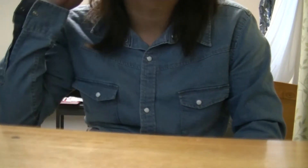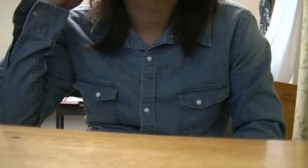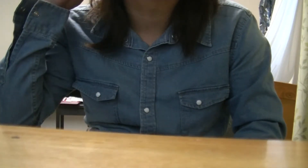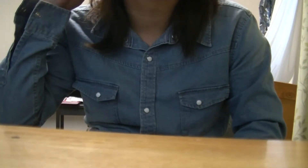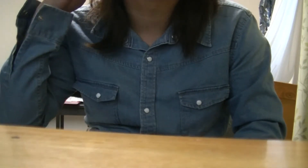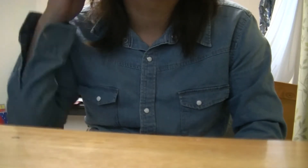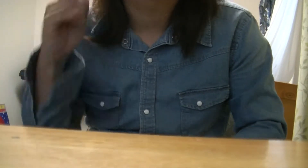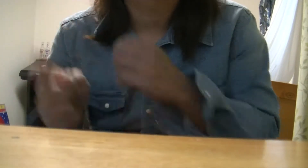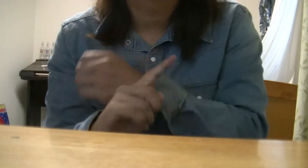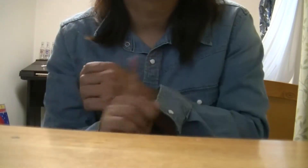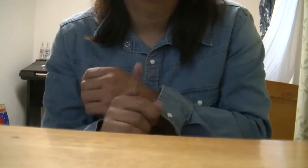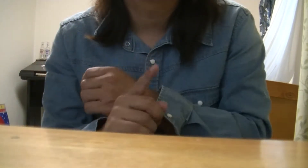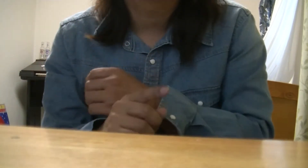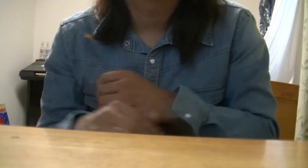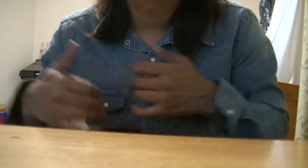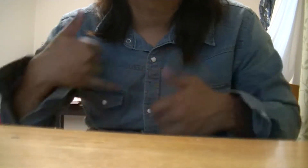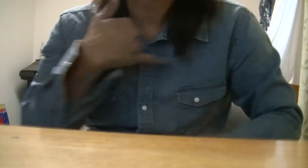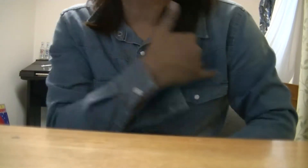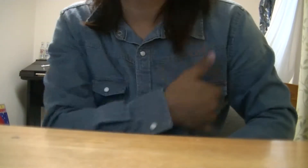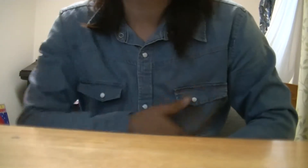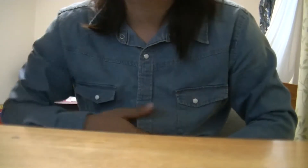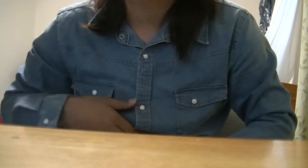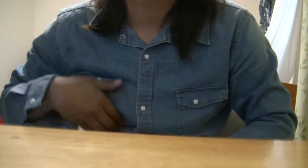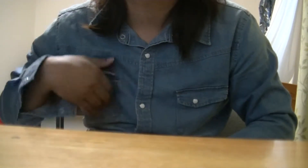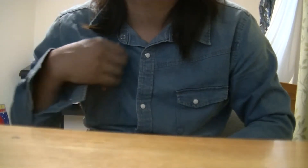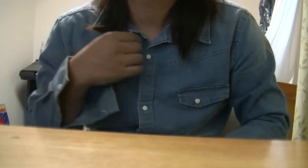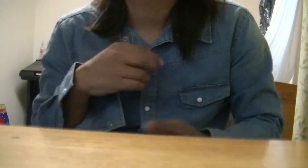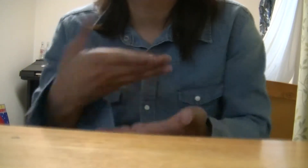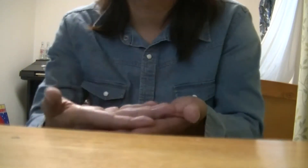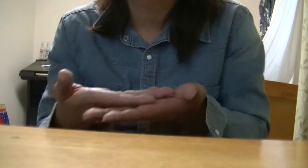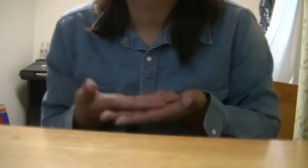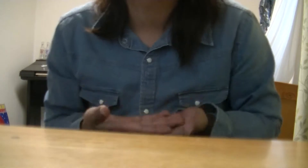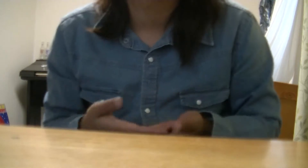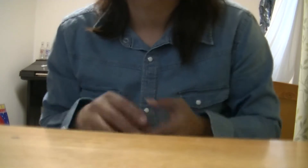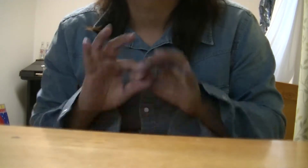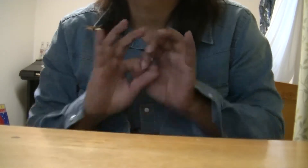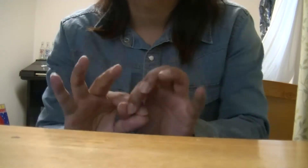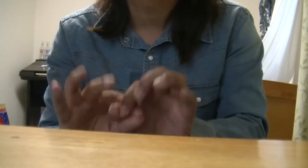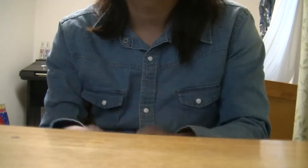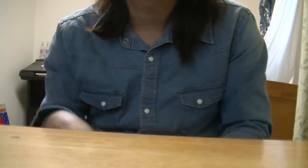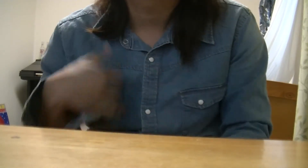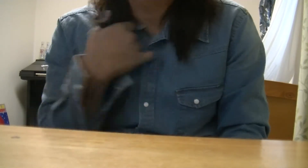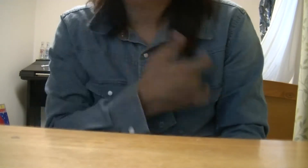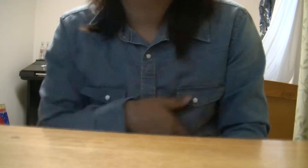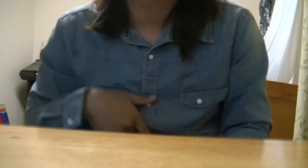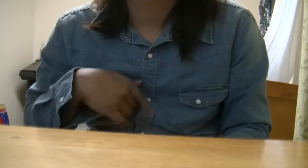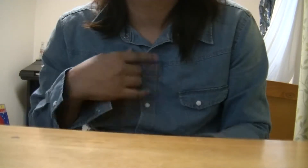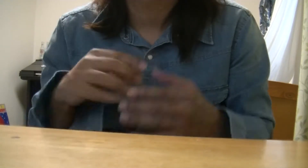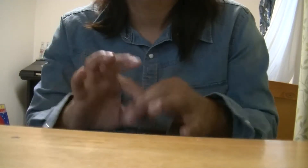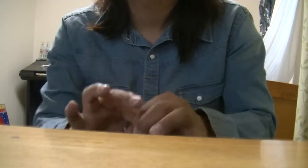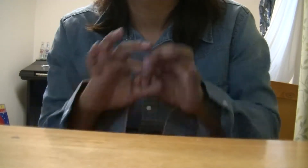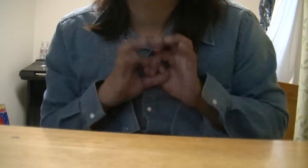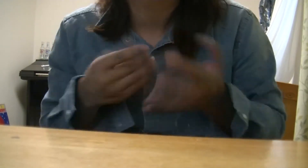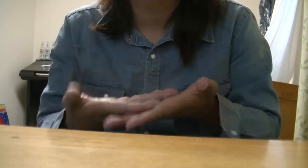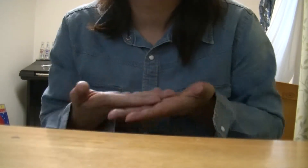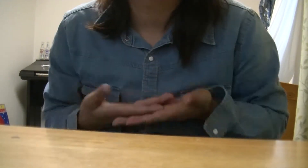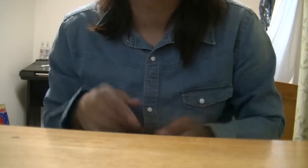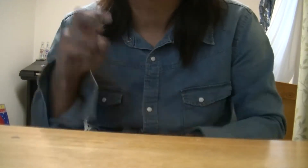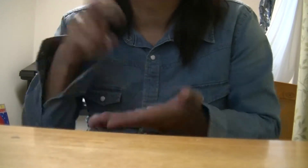ぜか、人生は解釈だからです。人生の質とは解釈で決まっているんです。例え